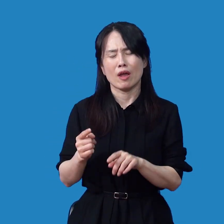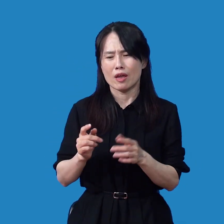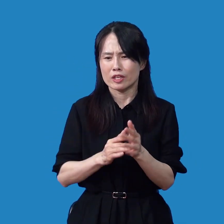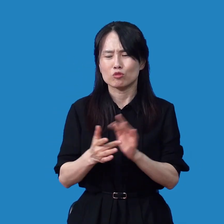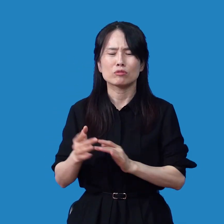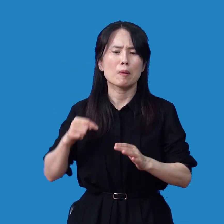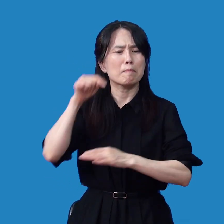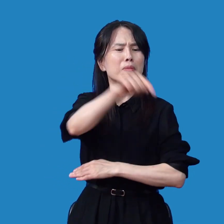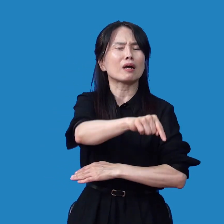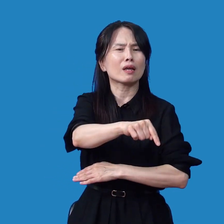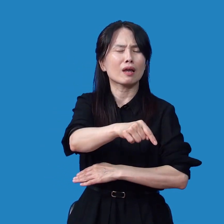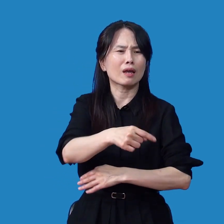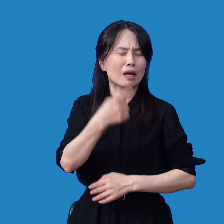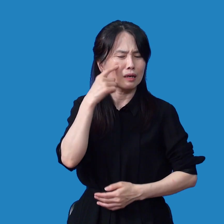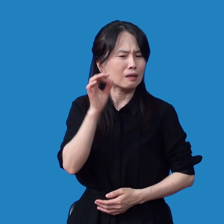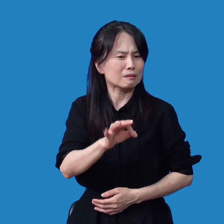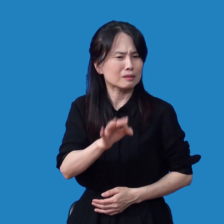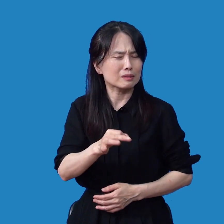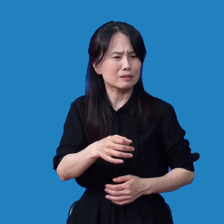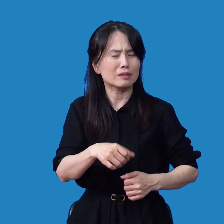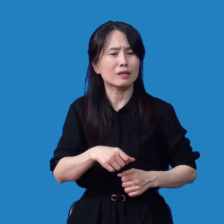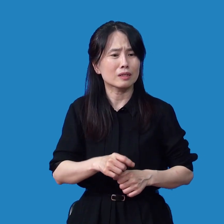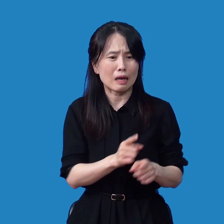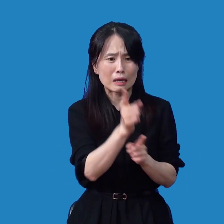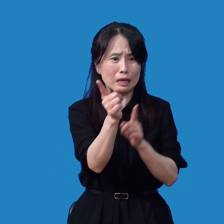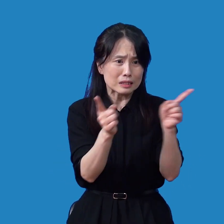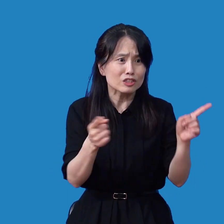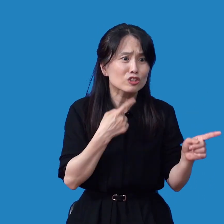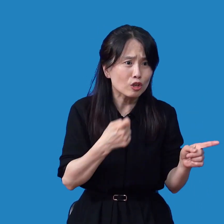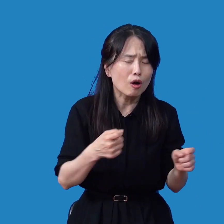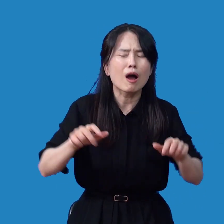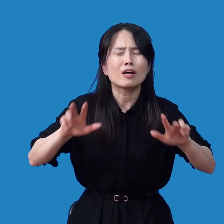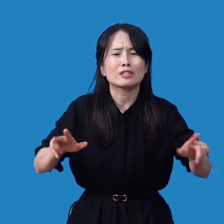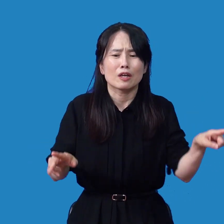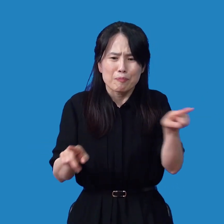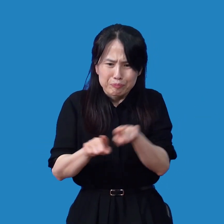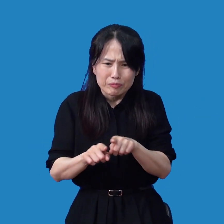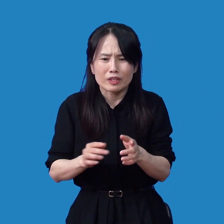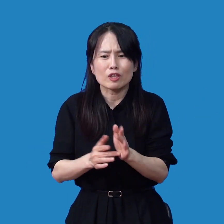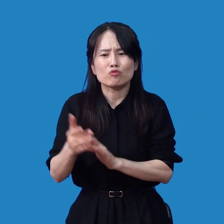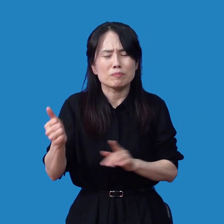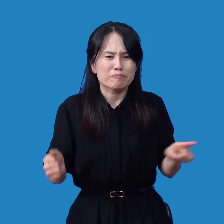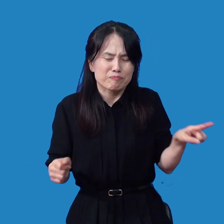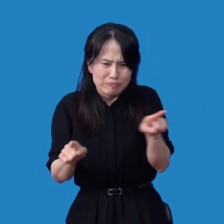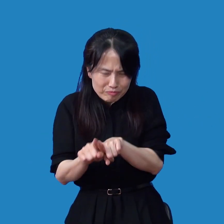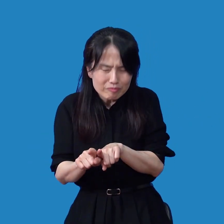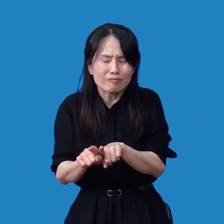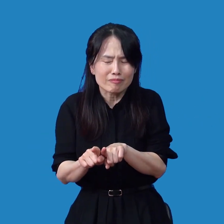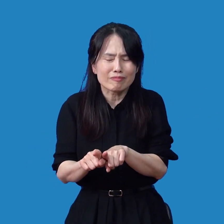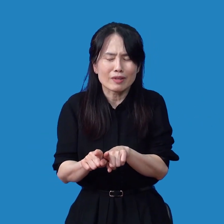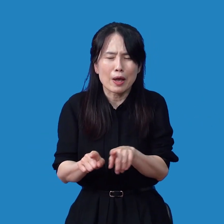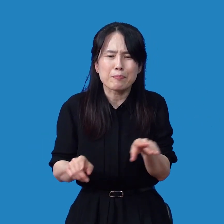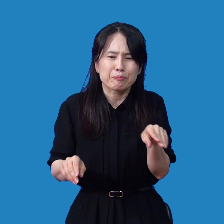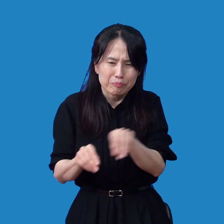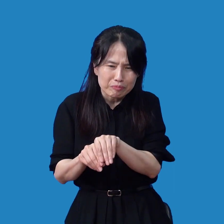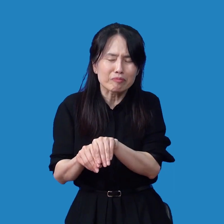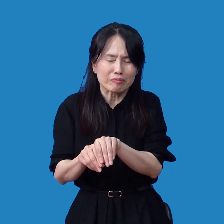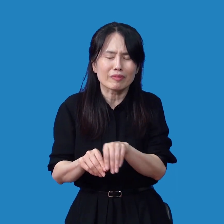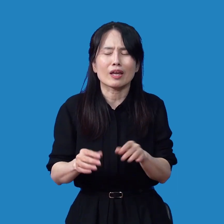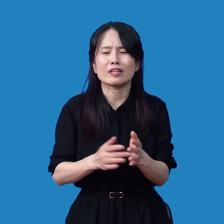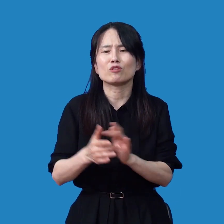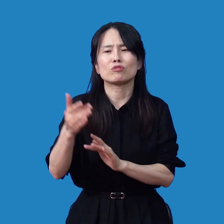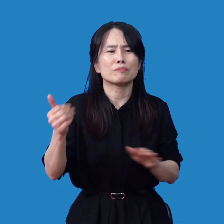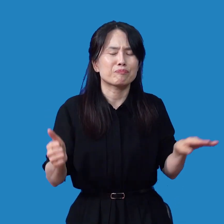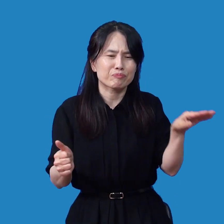쓸모없는 가지였던 우리였지만 이제 젖붙임 받았으니까 이제는 예수님 안에 머물러 있기만 하면 되고 예수님에게